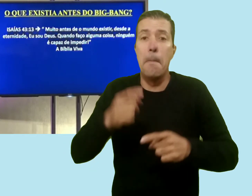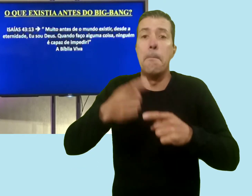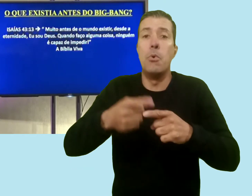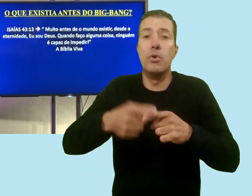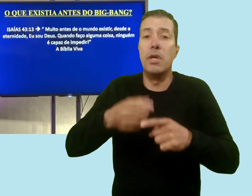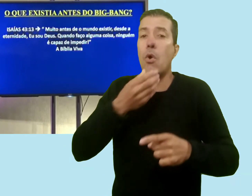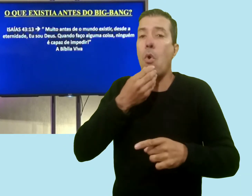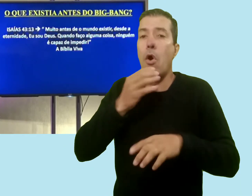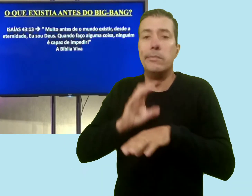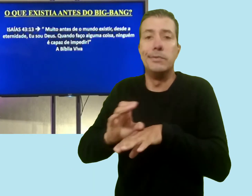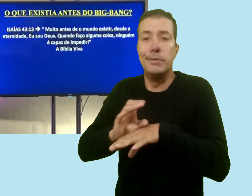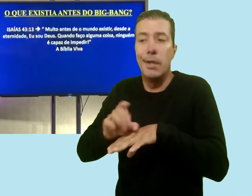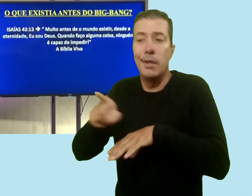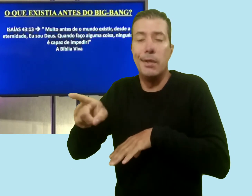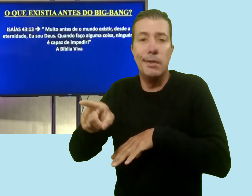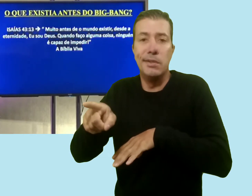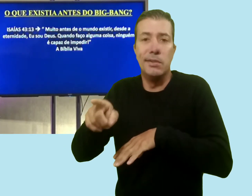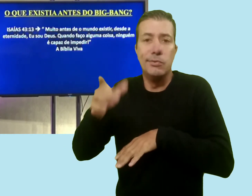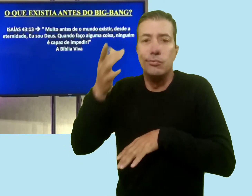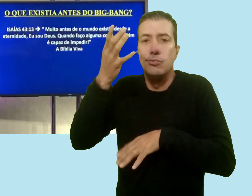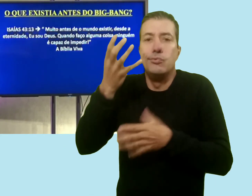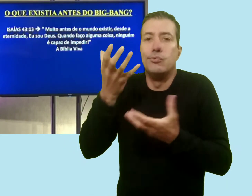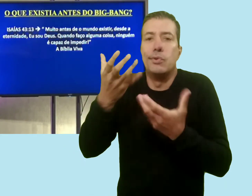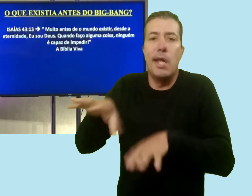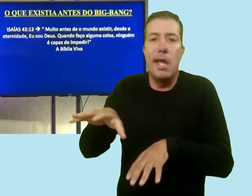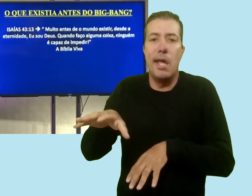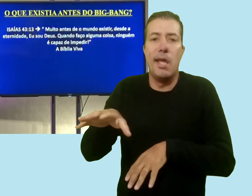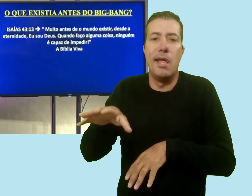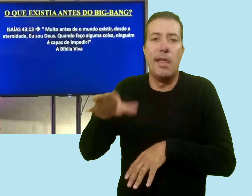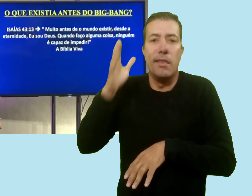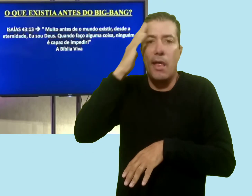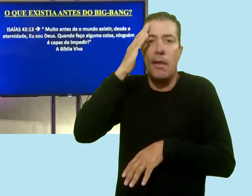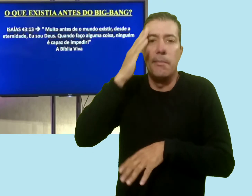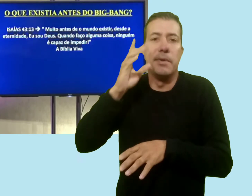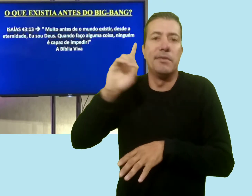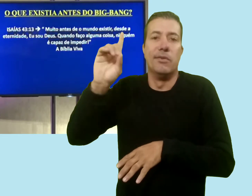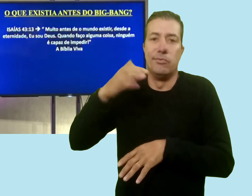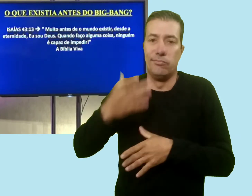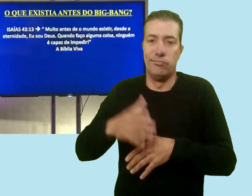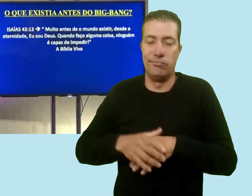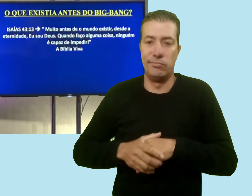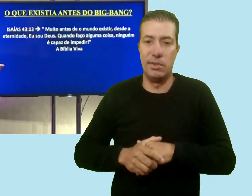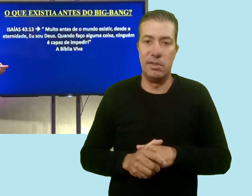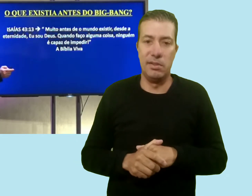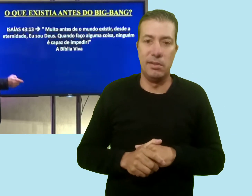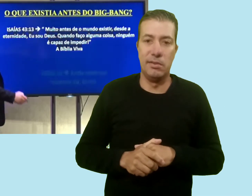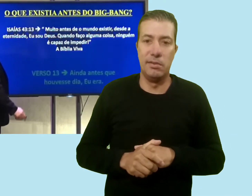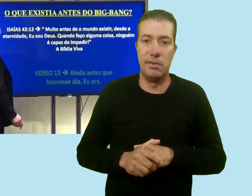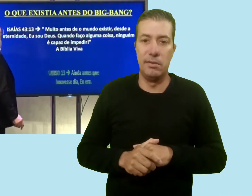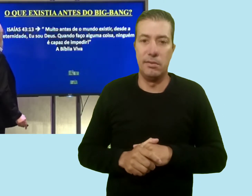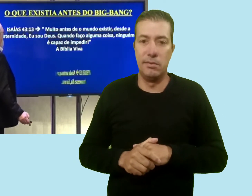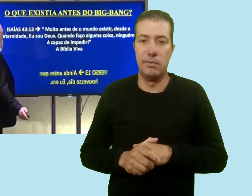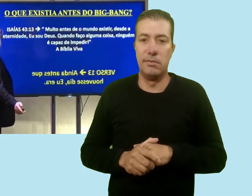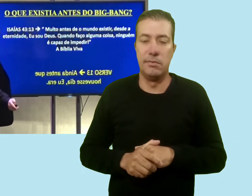aqui por que os cientistas não querem saber de Deus, né?